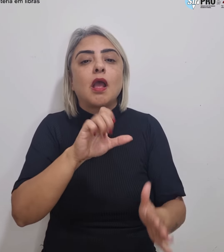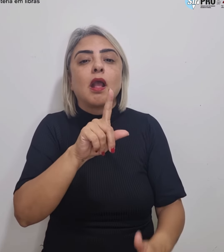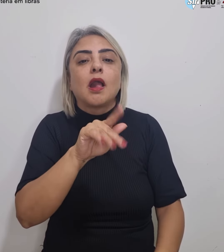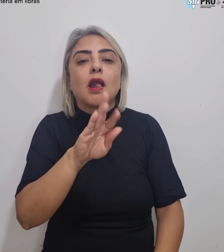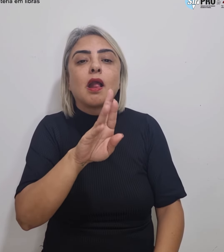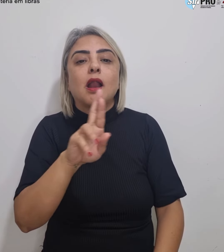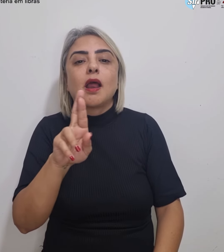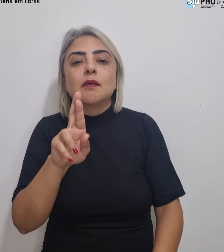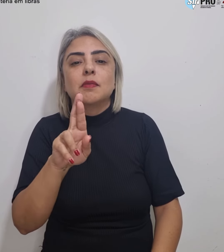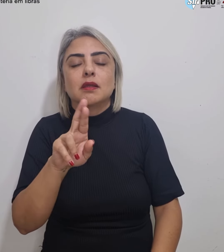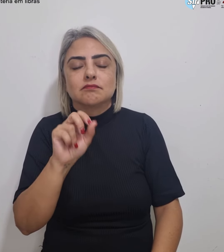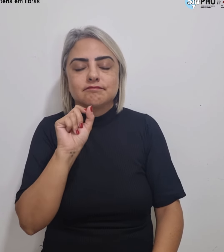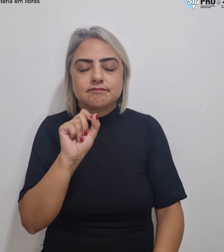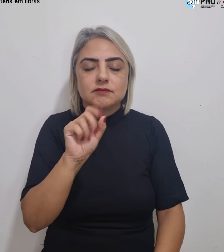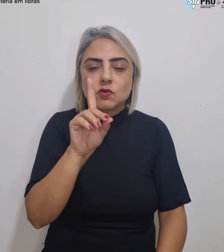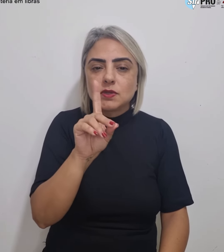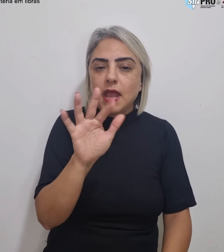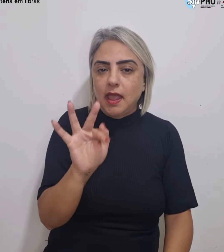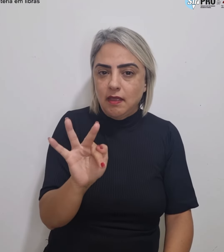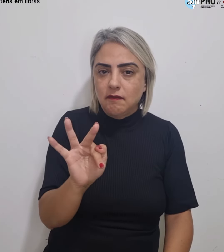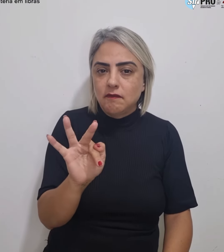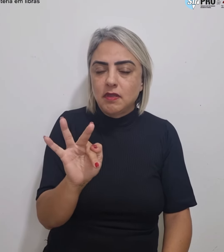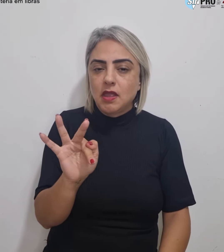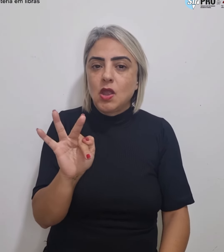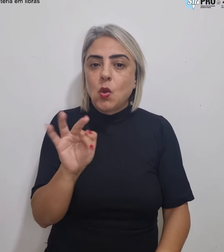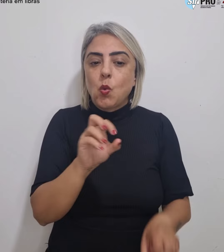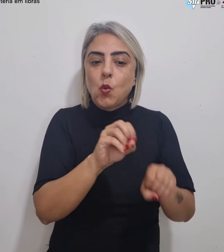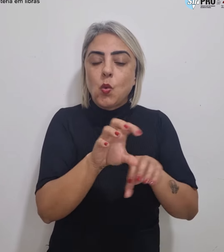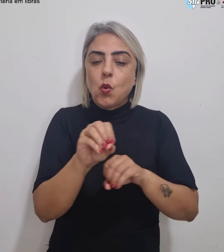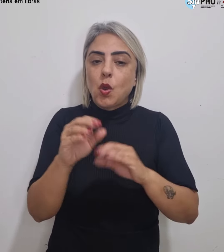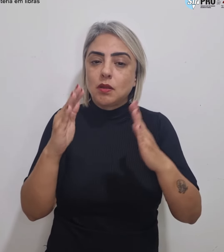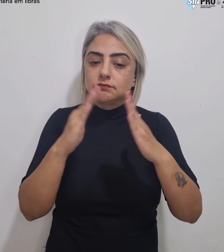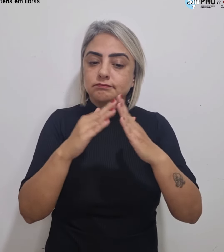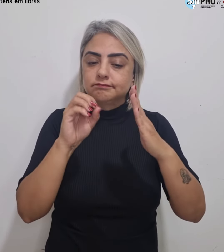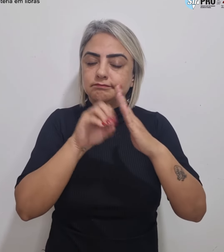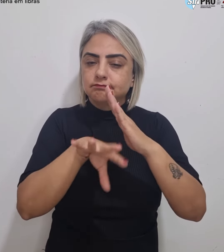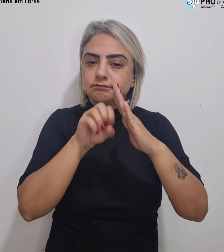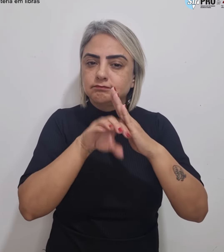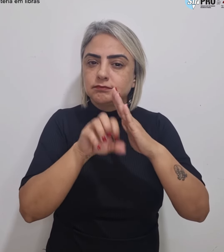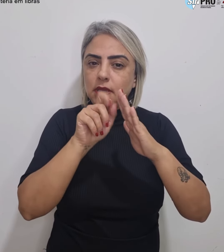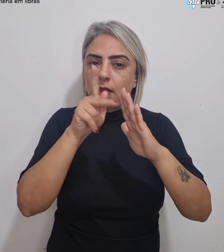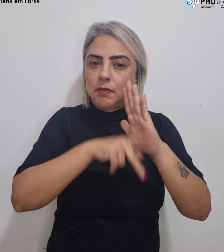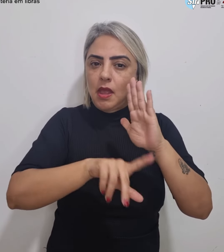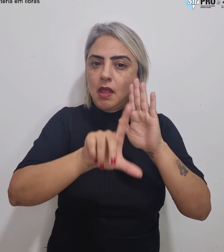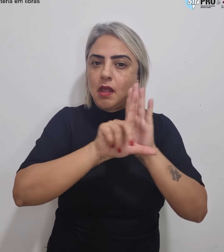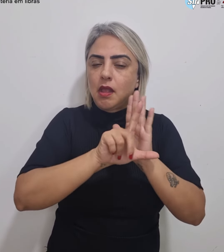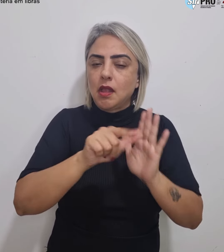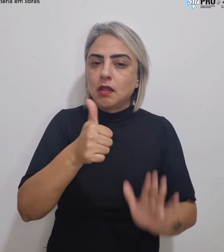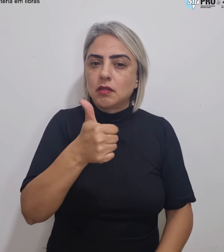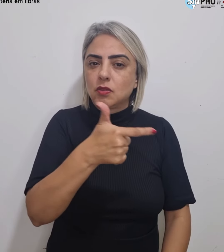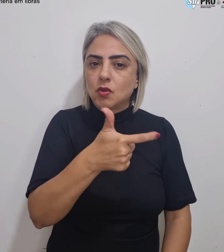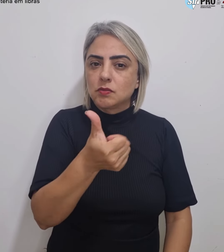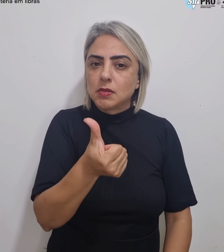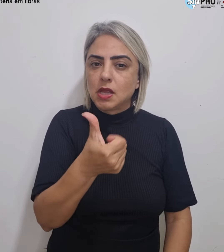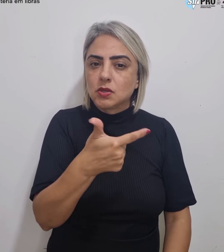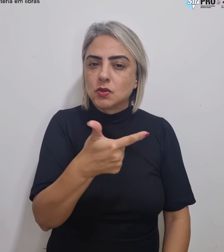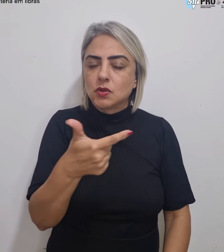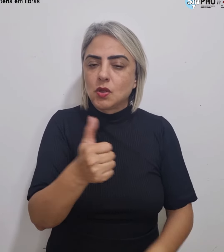No Distrito Federal, o ensino domiciliar do PL 12-62-2020